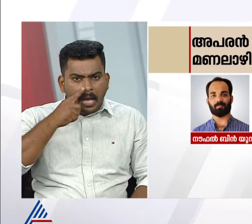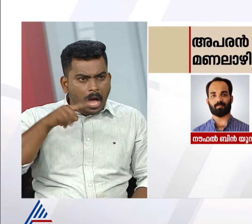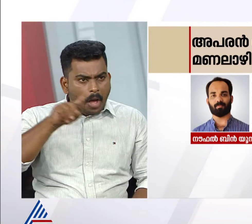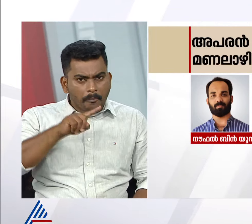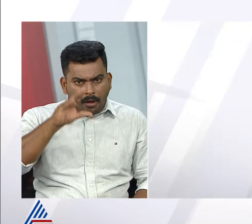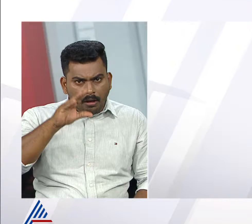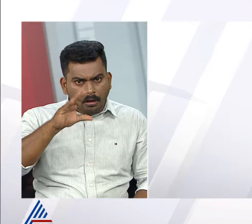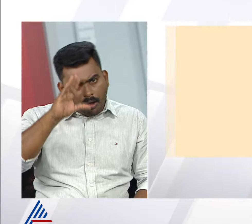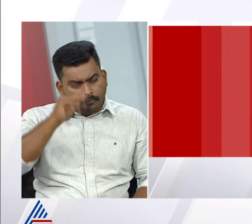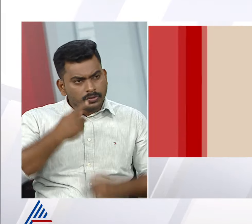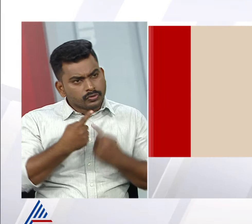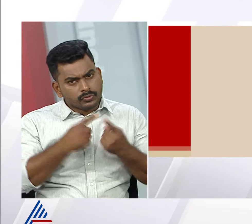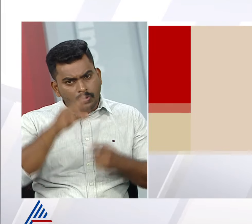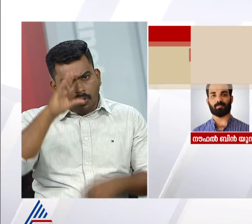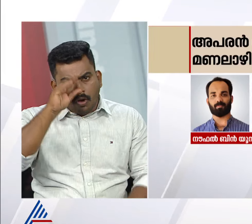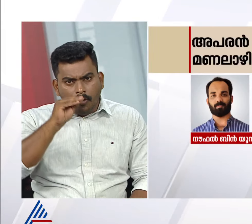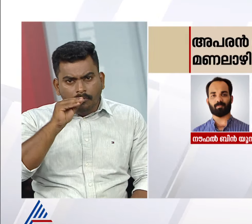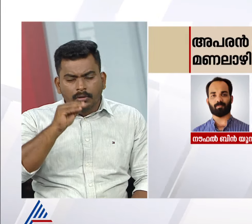മത്സരിക്കുന്നേ?